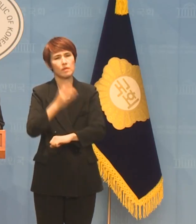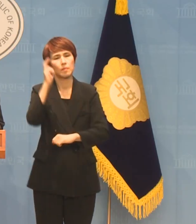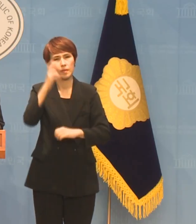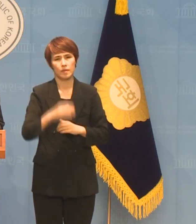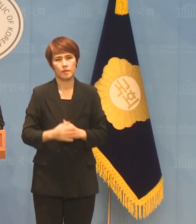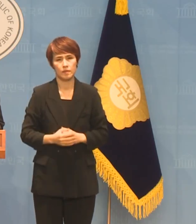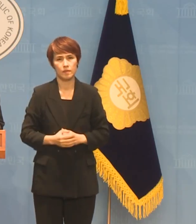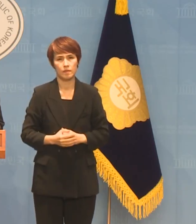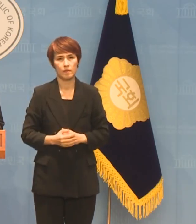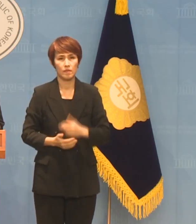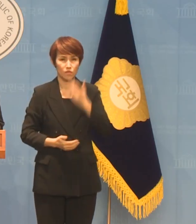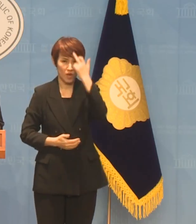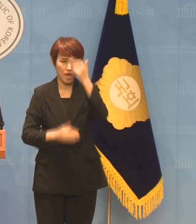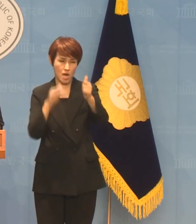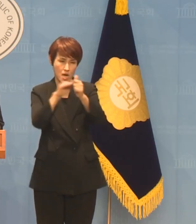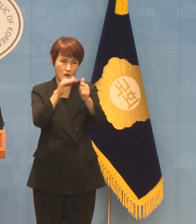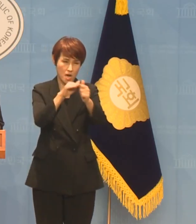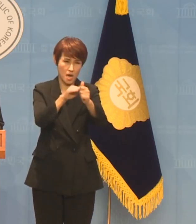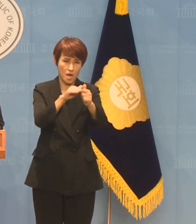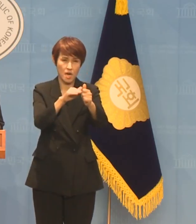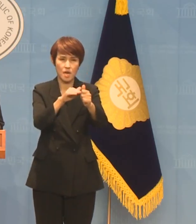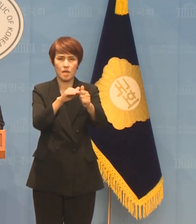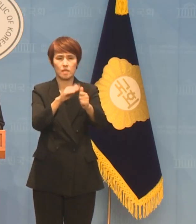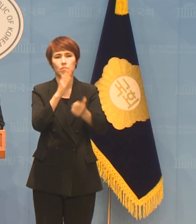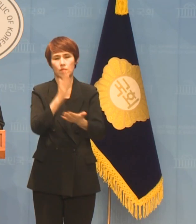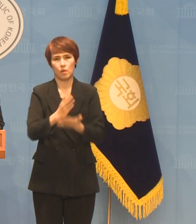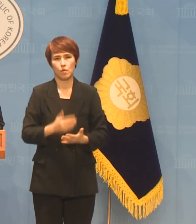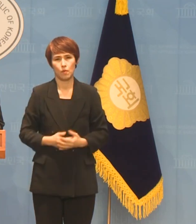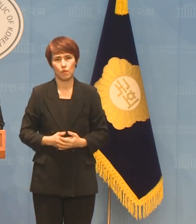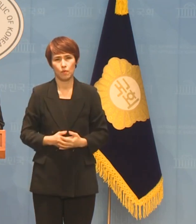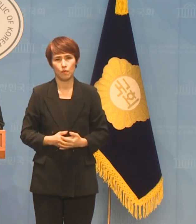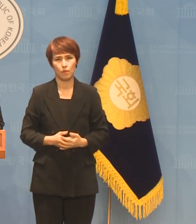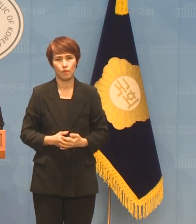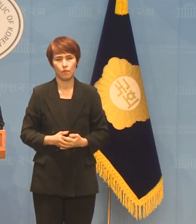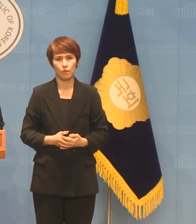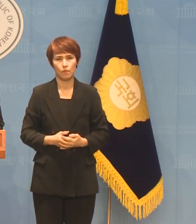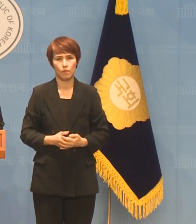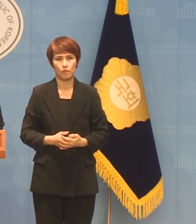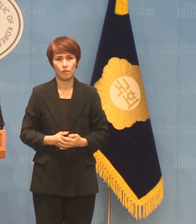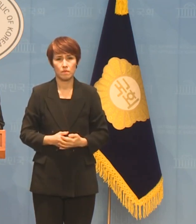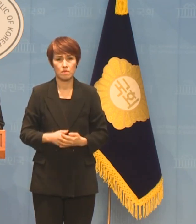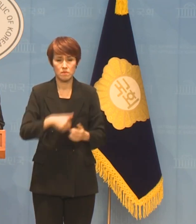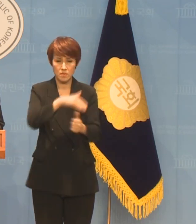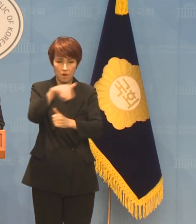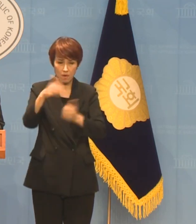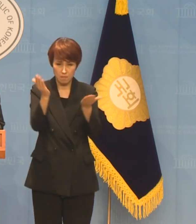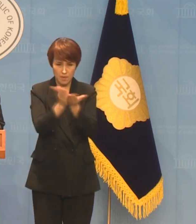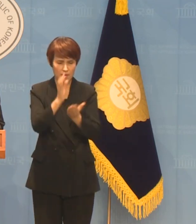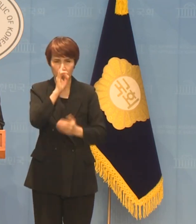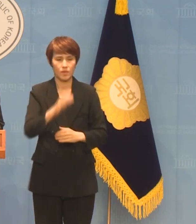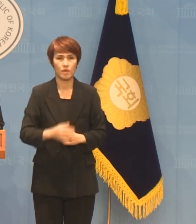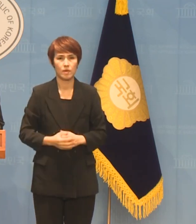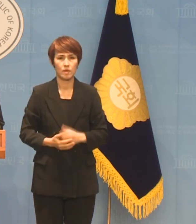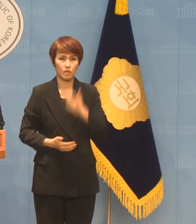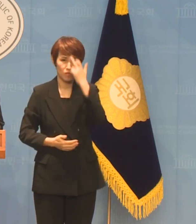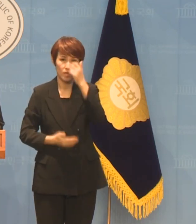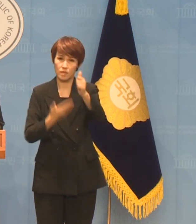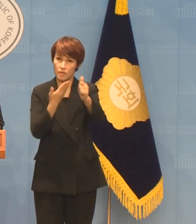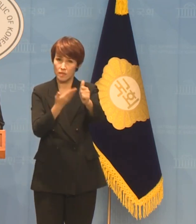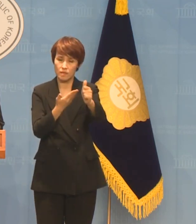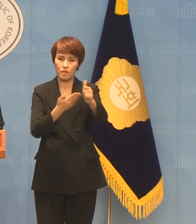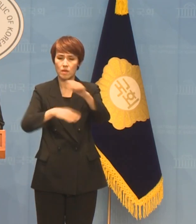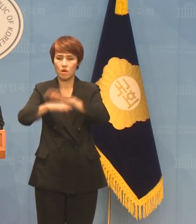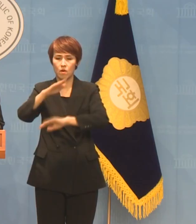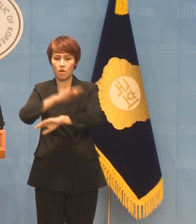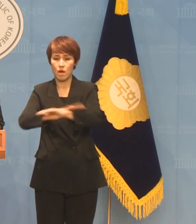흔들기에 휘둘릴 때도 아니고 절대로 있을 수 없는 일입니다. 최 대행이 여야가